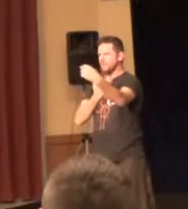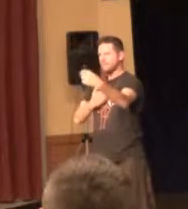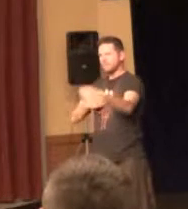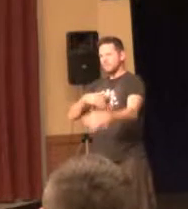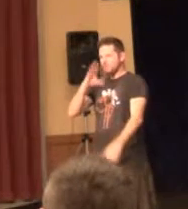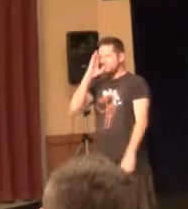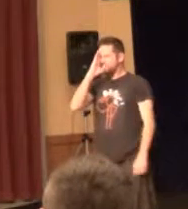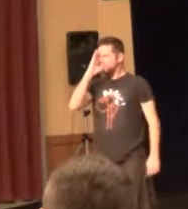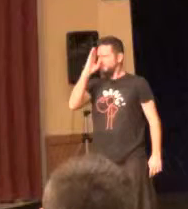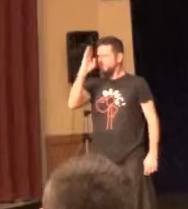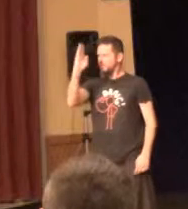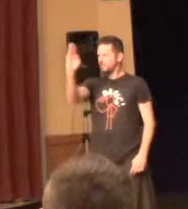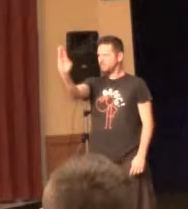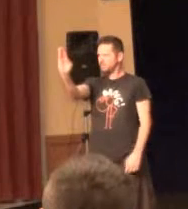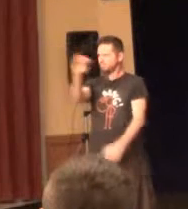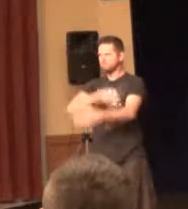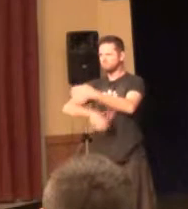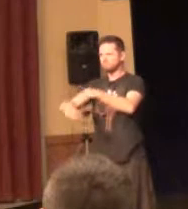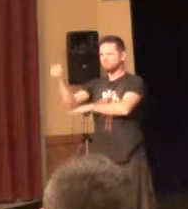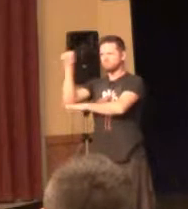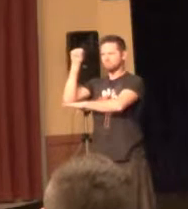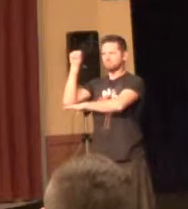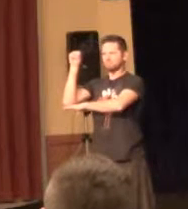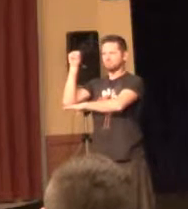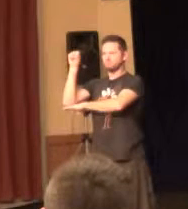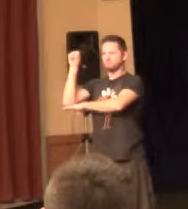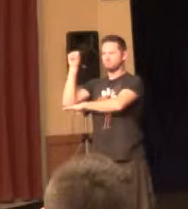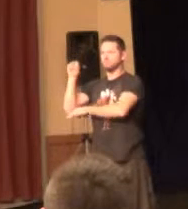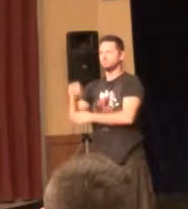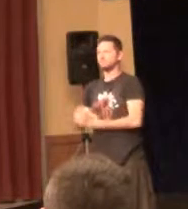Digne et droit.